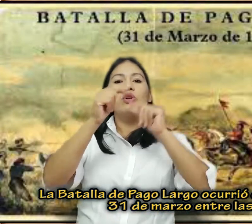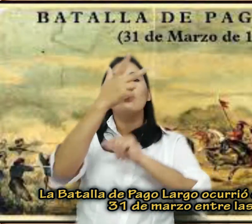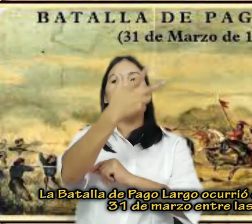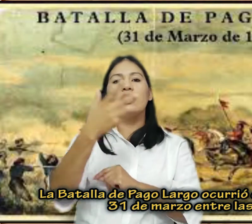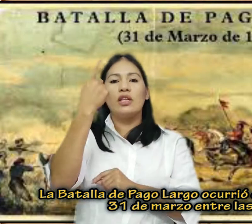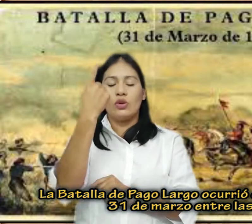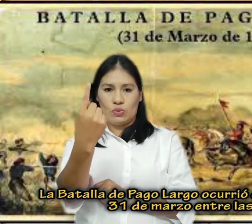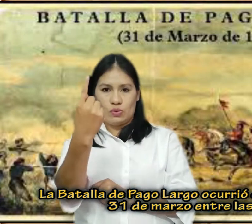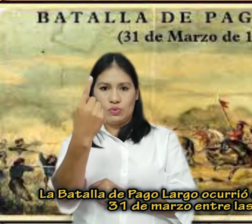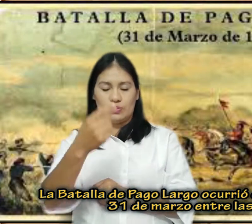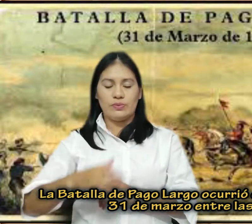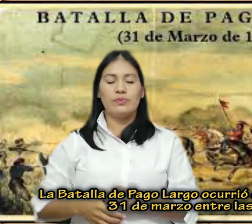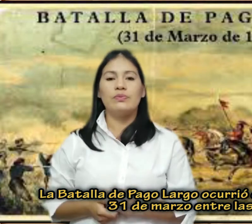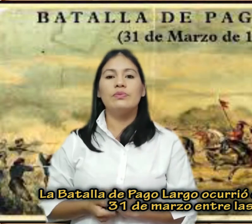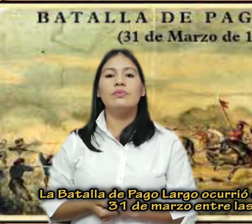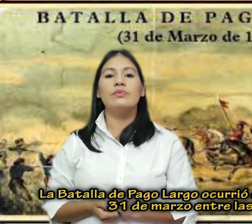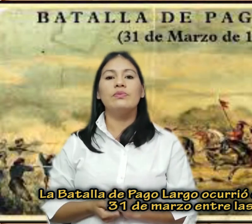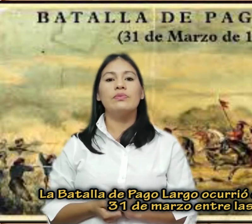marzo.